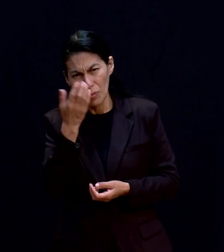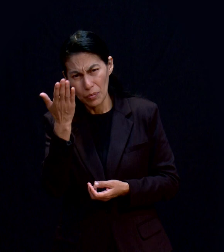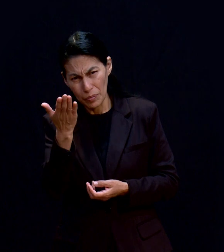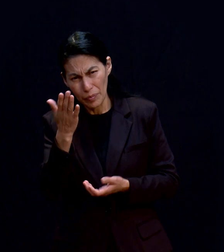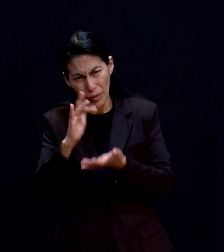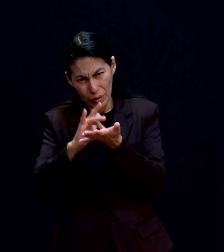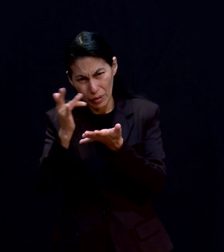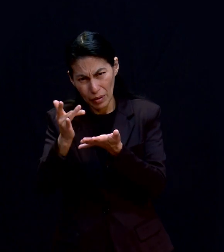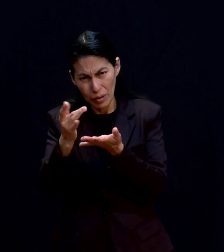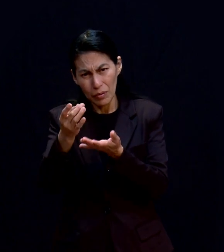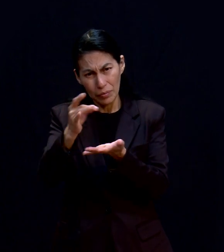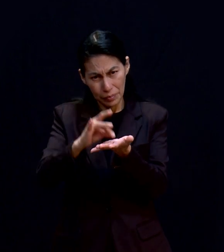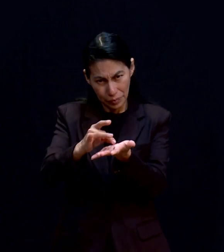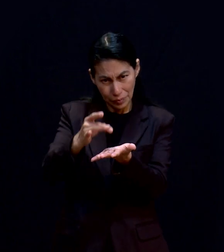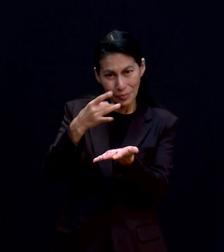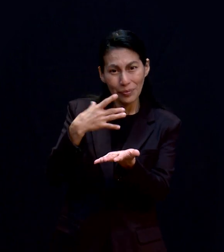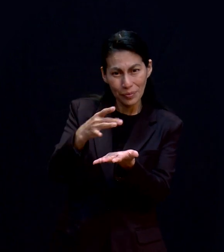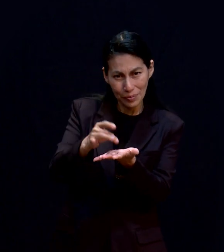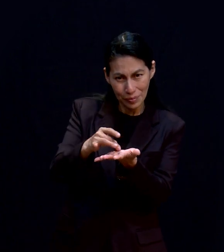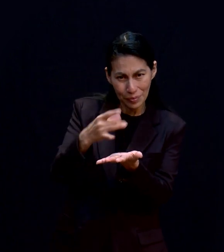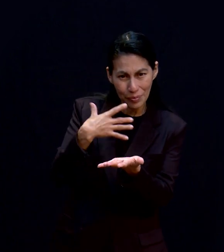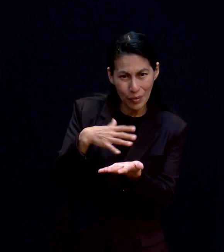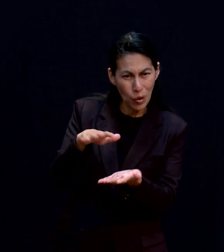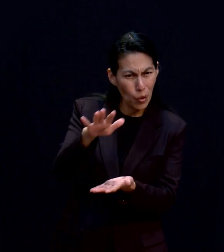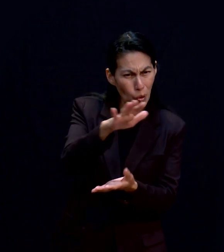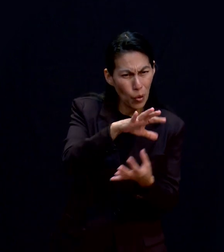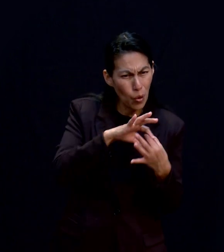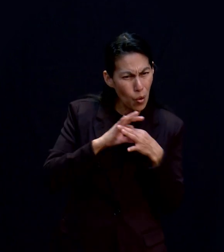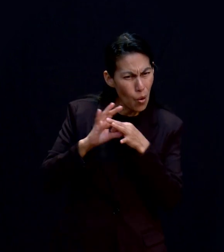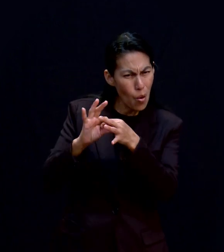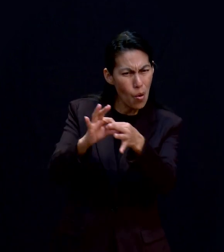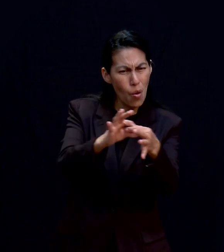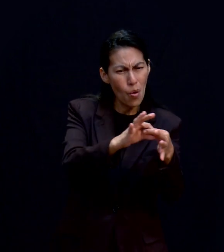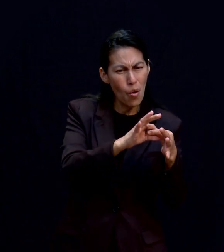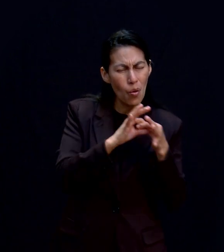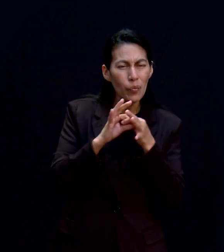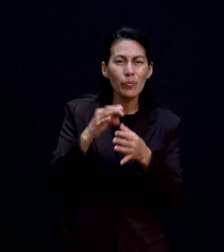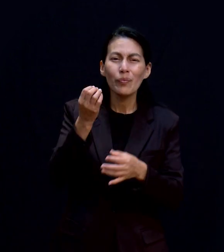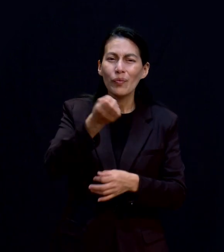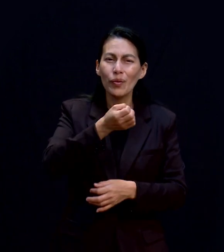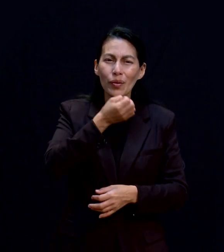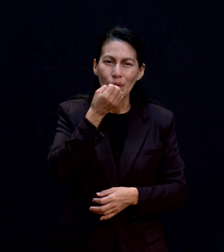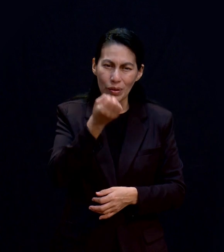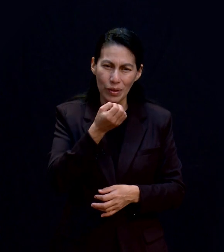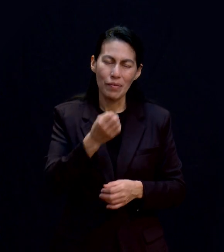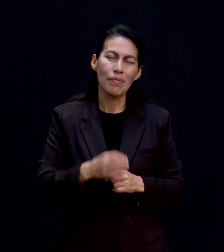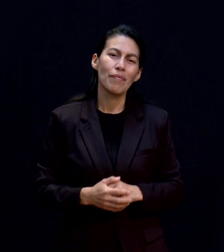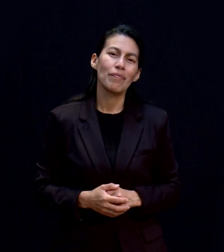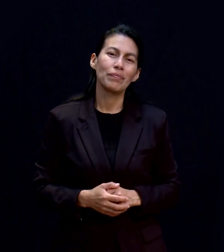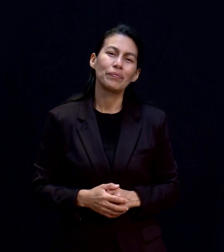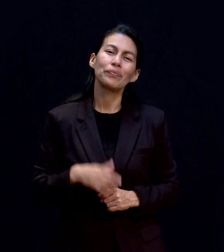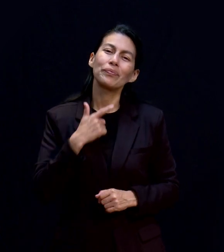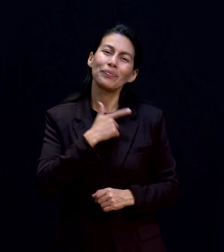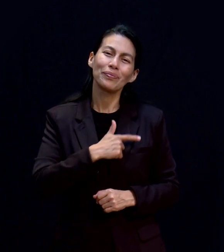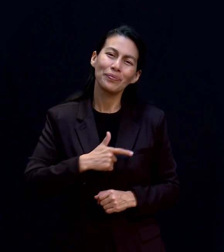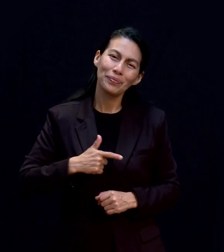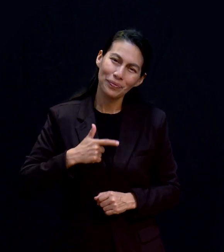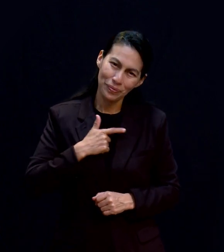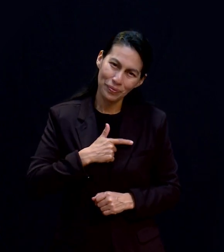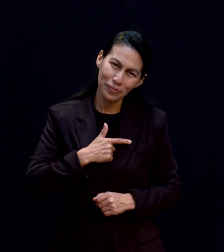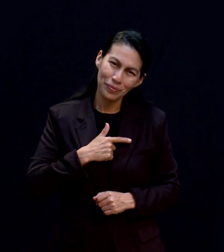agradecimientos para que todos nosotros nos pongamos a interceder los unos por los otros